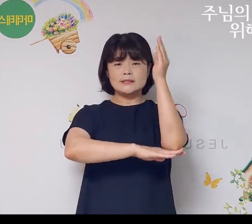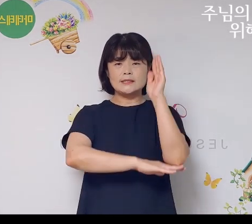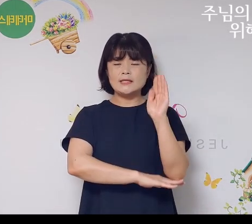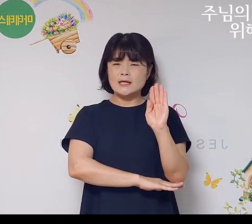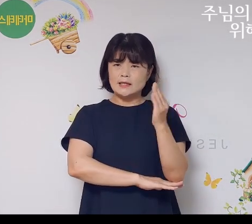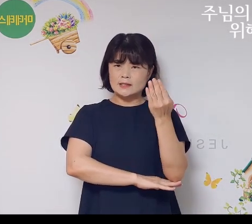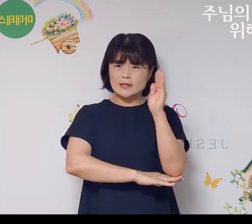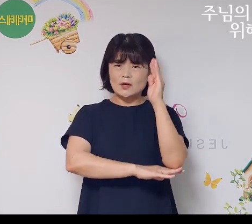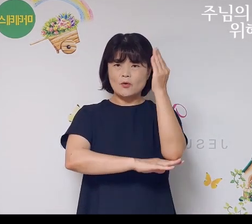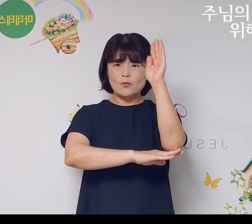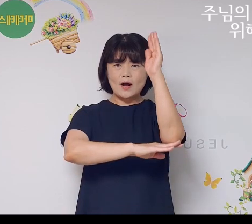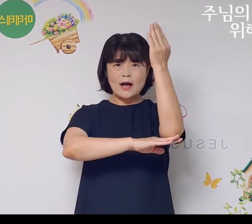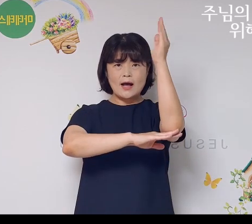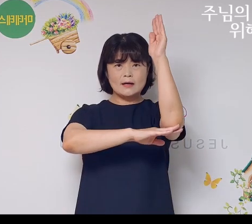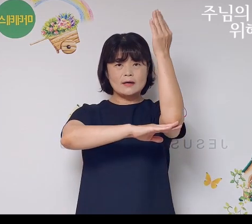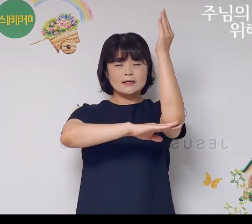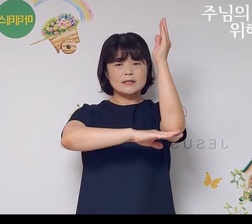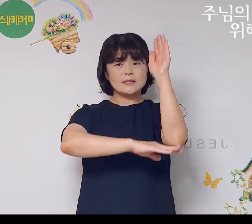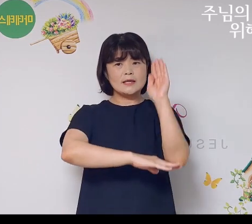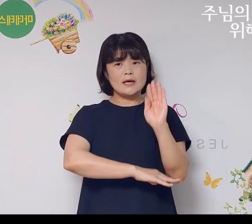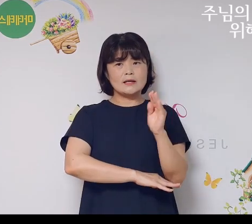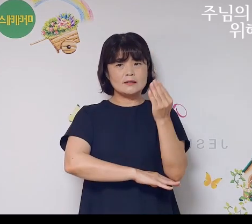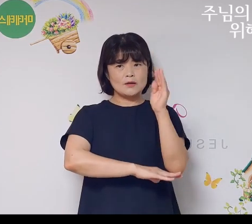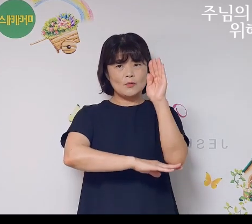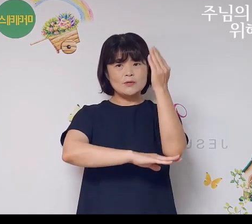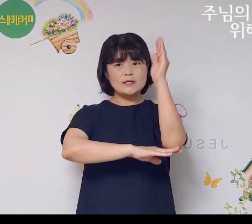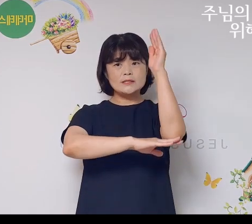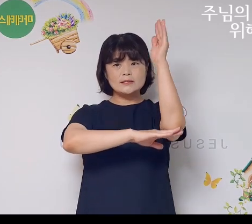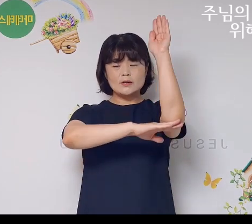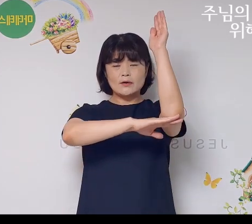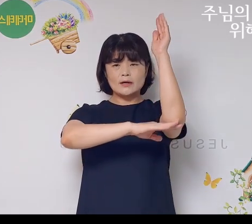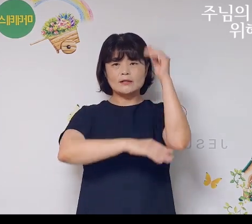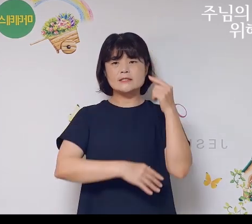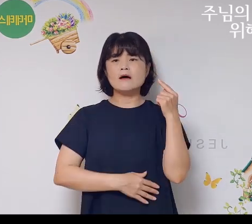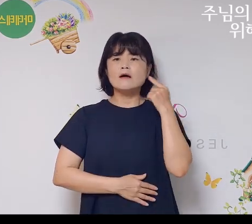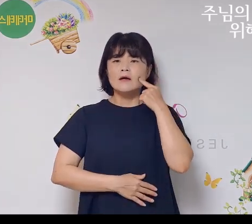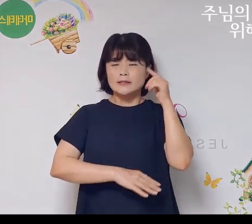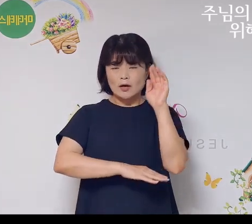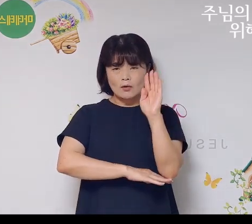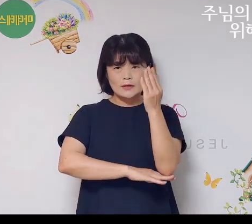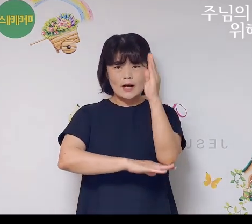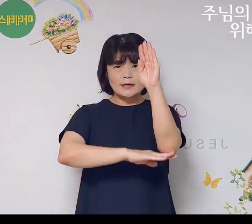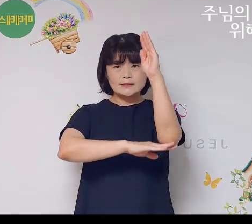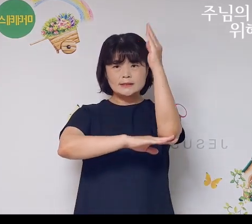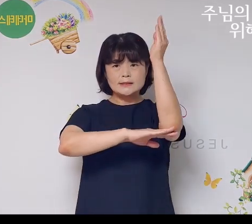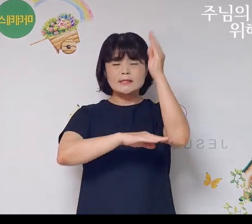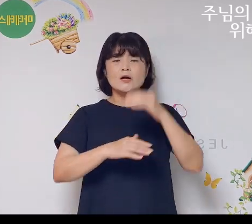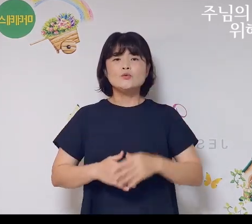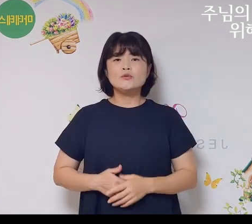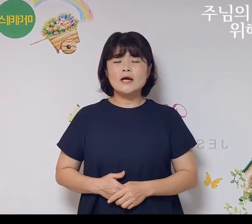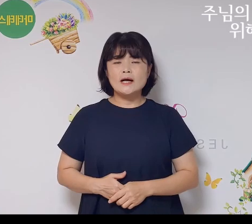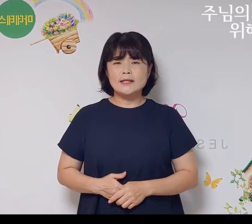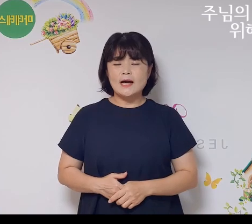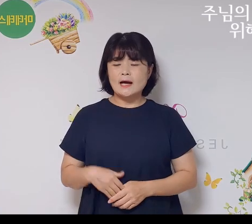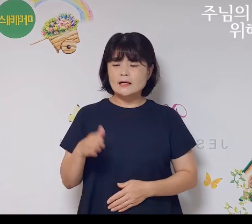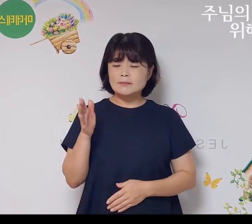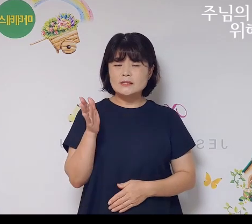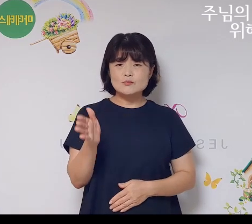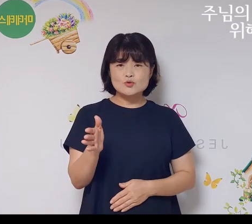가듯이 이렇게 영광 하나님께 이렇게 올리는 거예요. 그래서 영광을 위하다. 아까 믿음